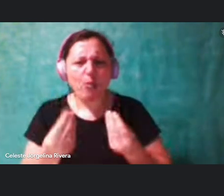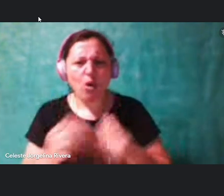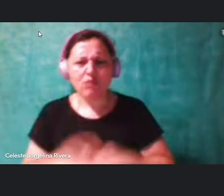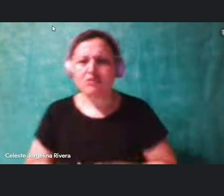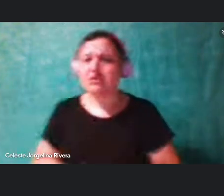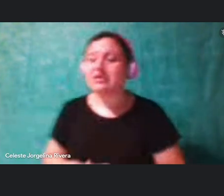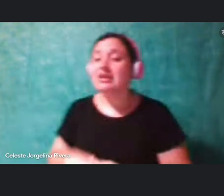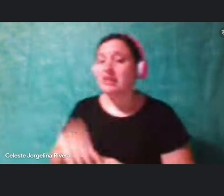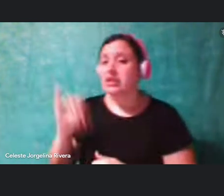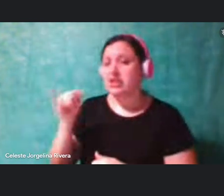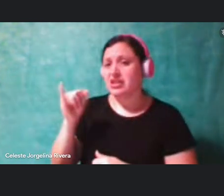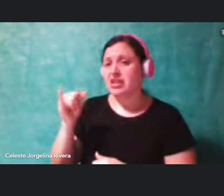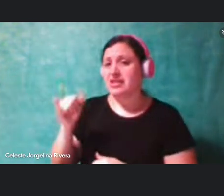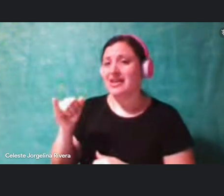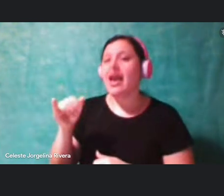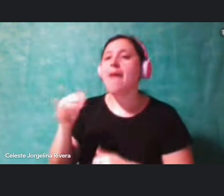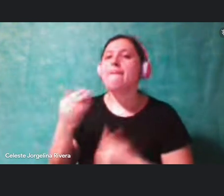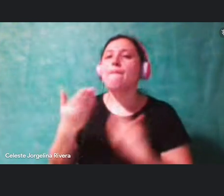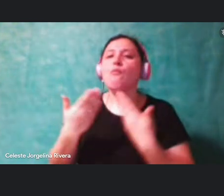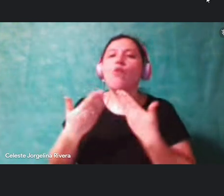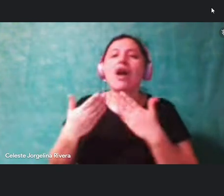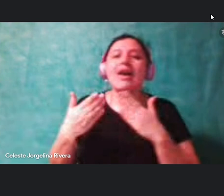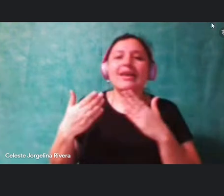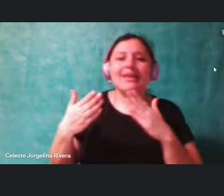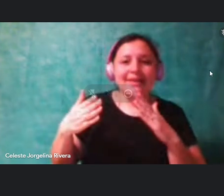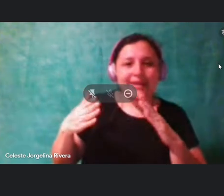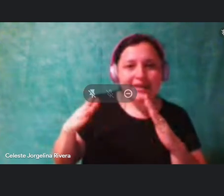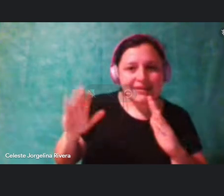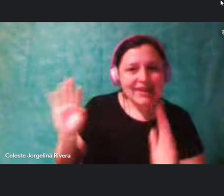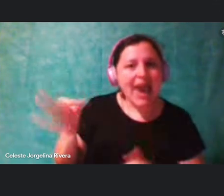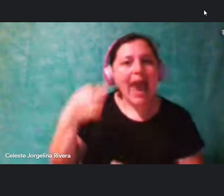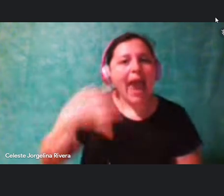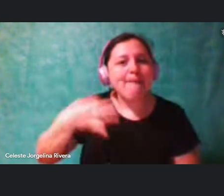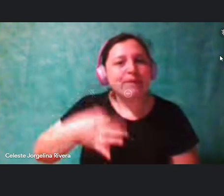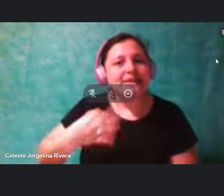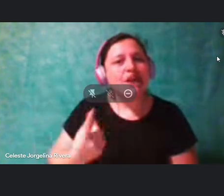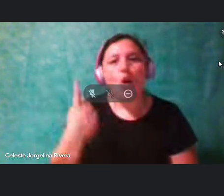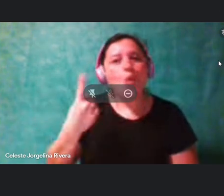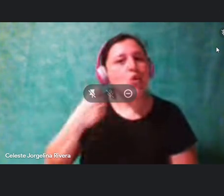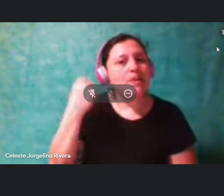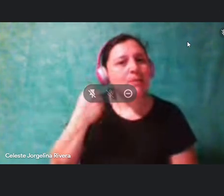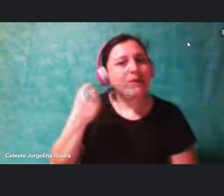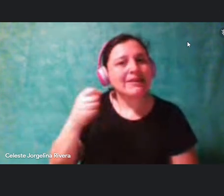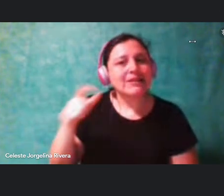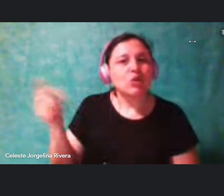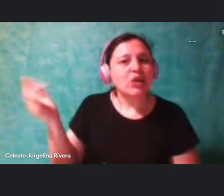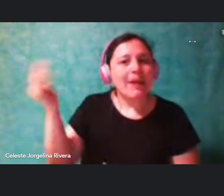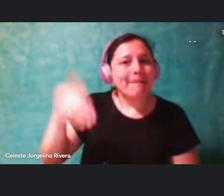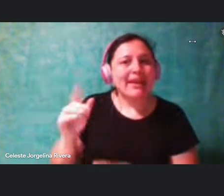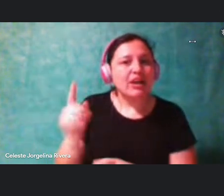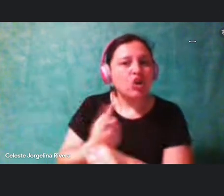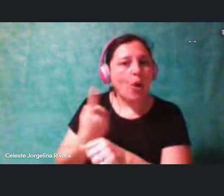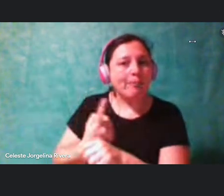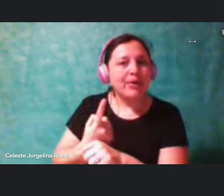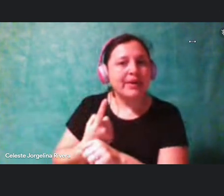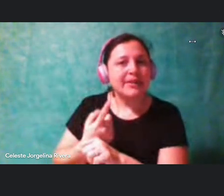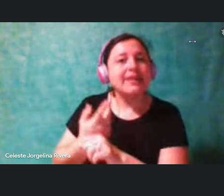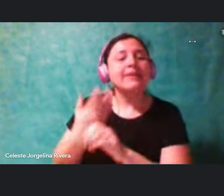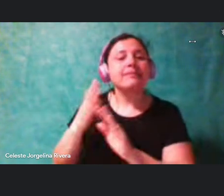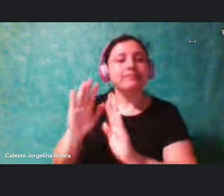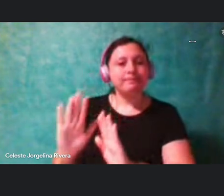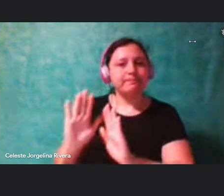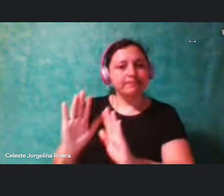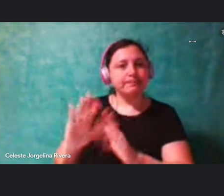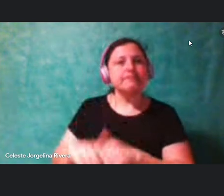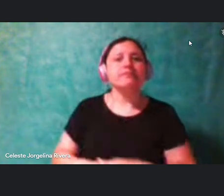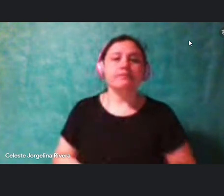pueden venir a rendir, es muchísimo mejor, ¿sí? Y si en ese caso, cuando es a